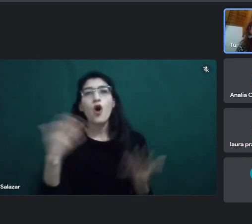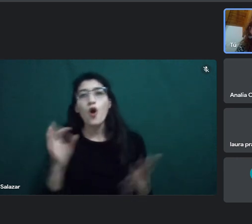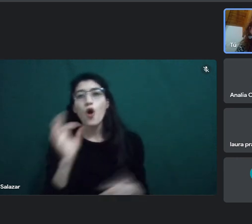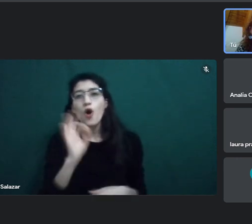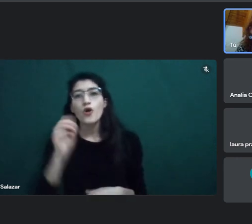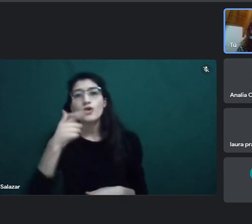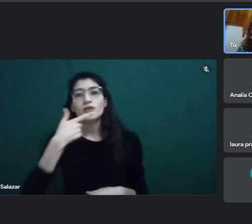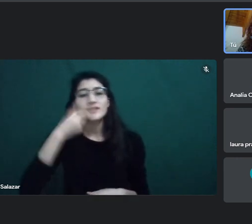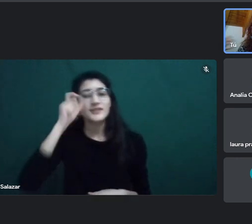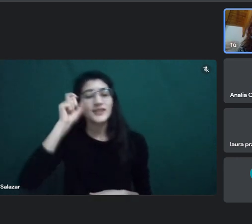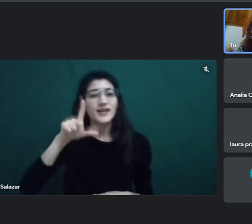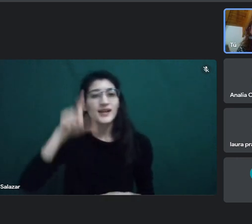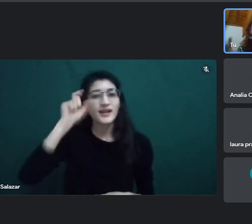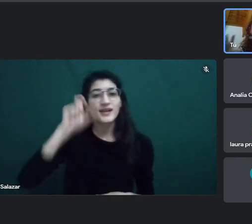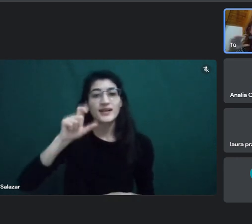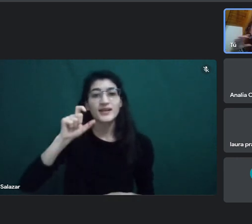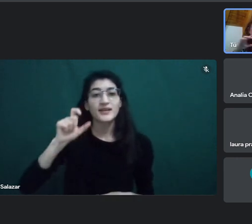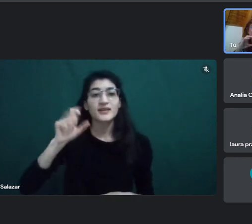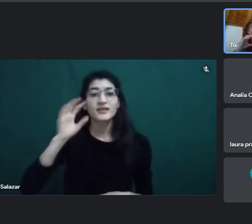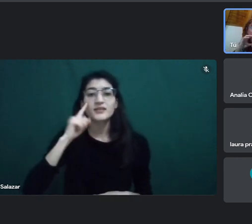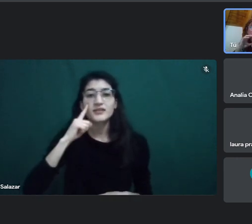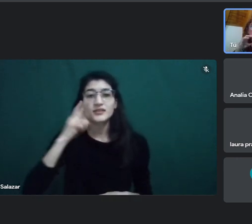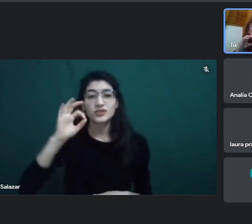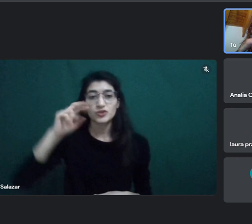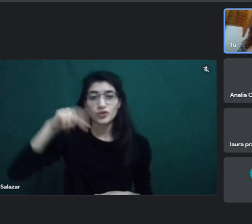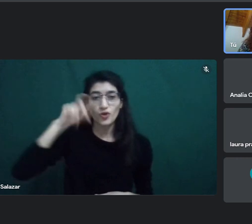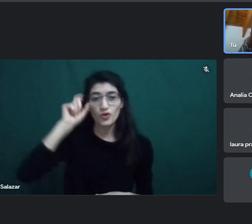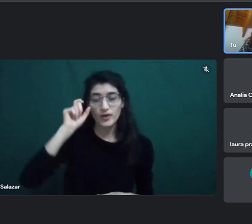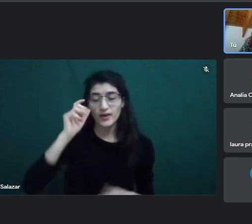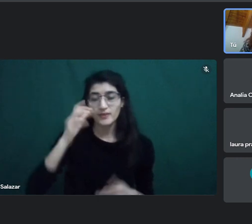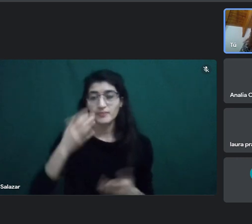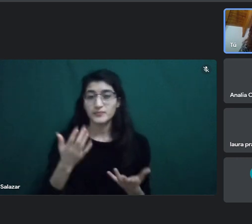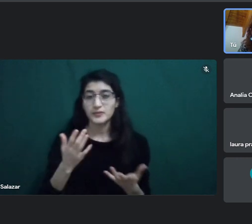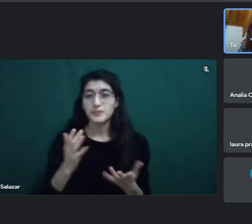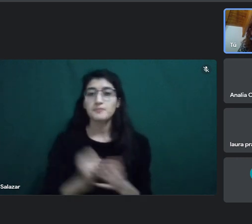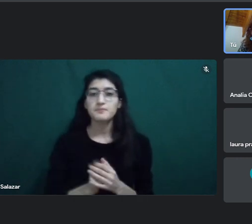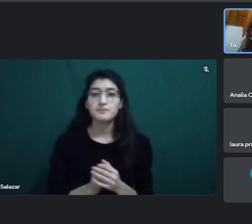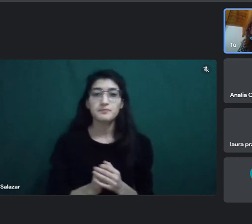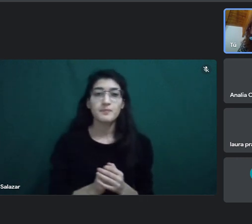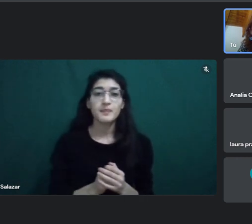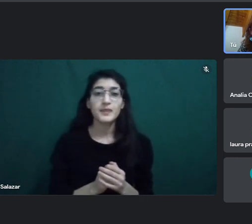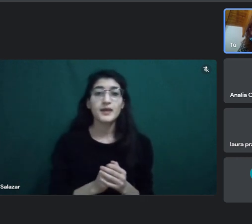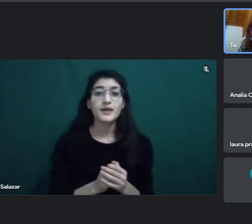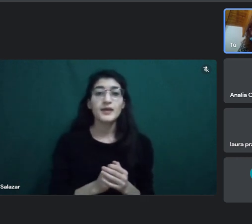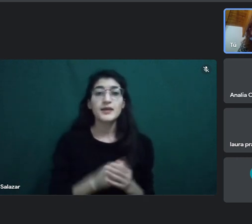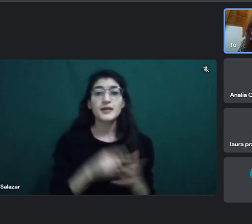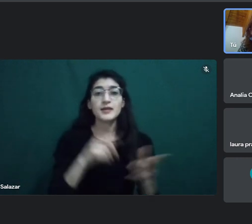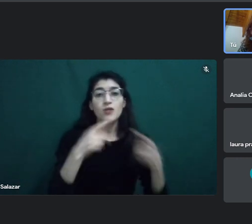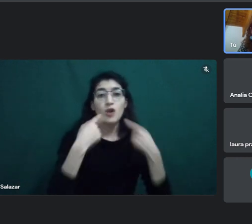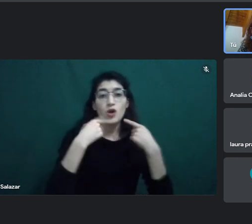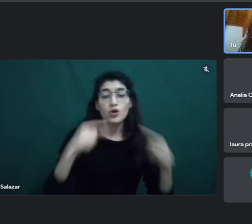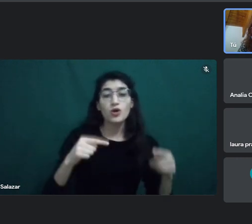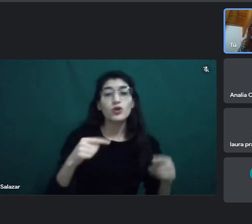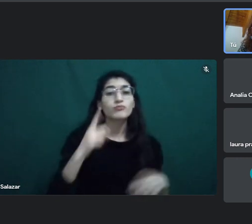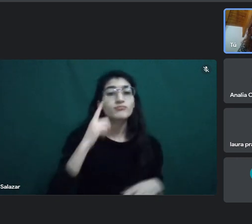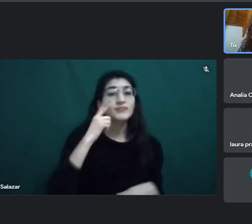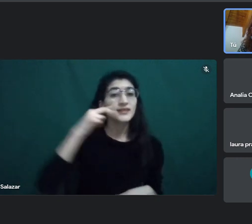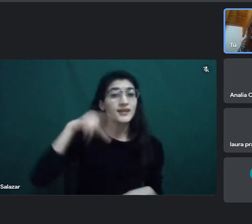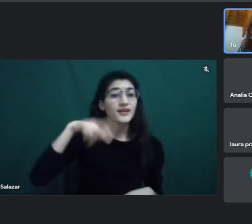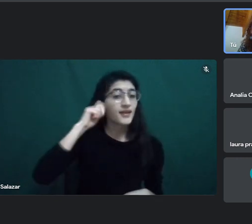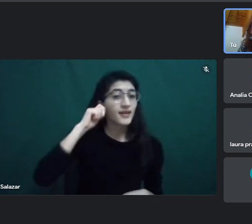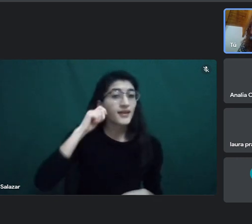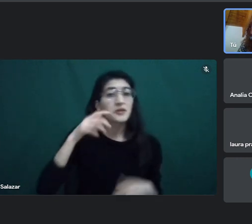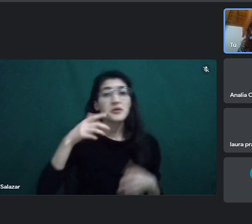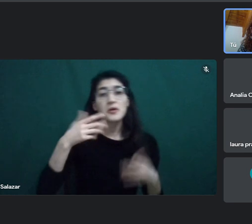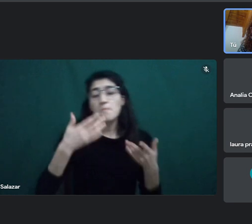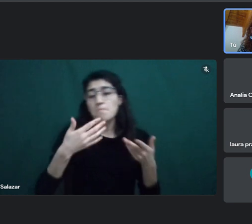adapte. Eso serían para ese verbo. Y los casos de ING varían, ¿sí? Entonces, ustedes me van a